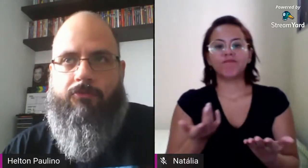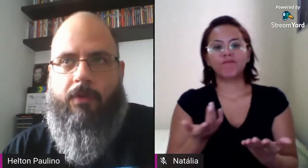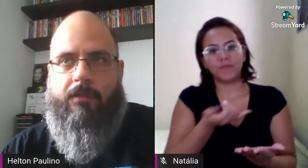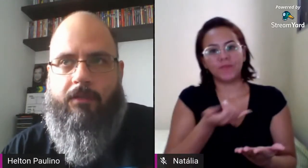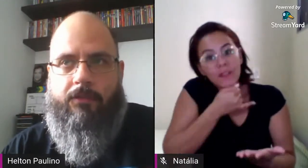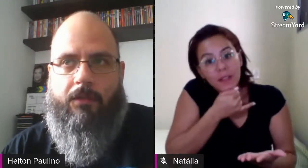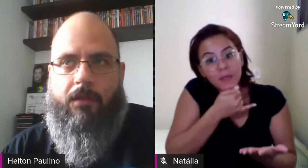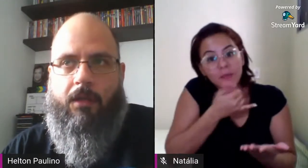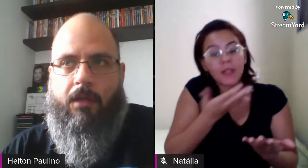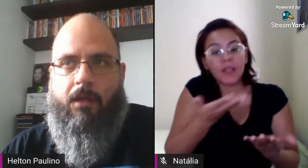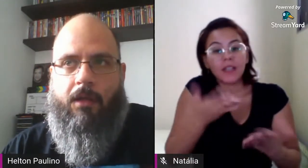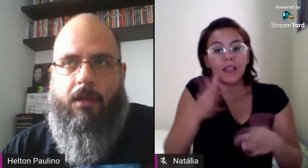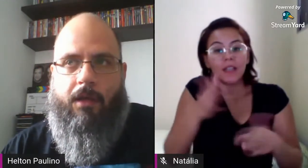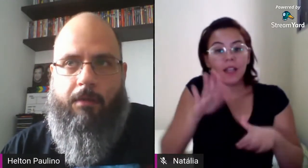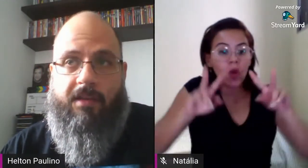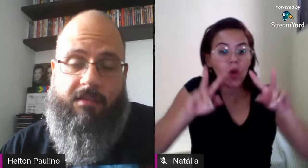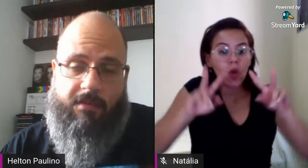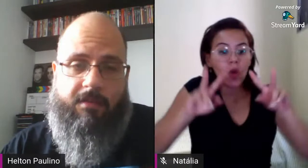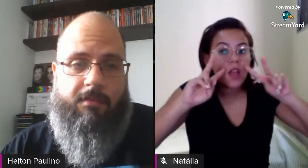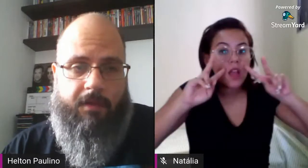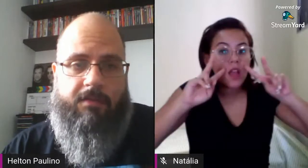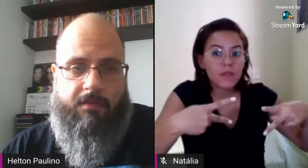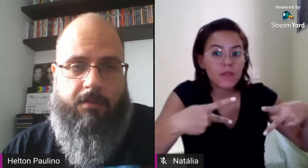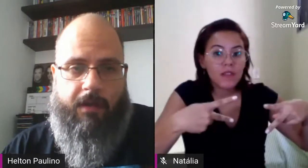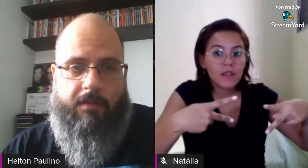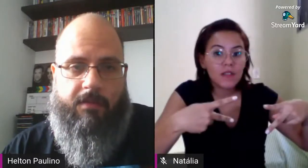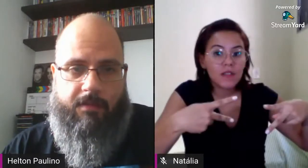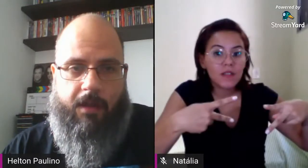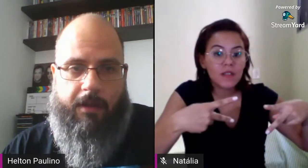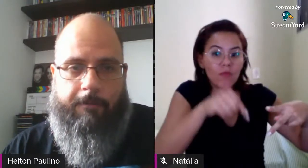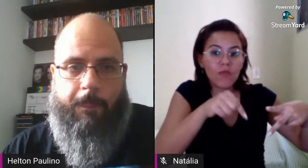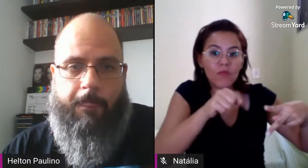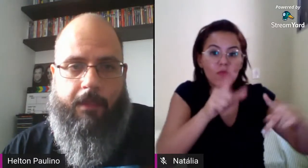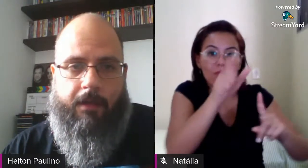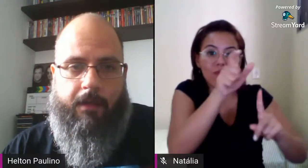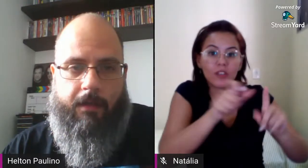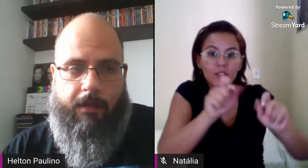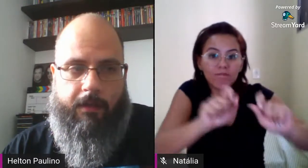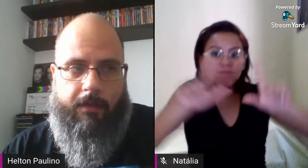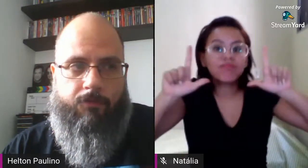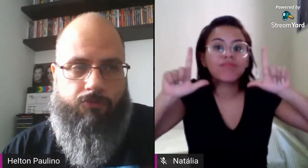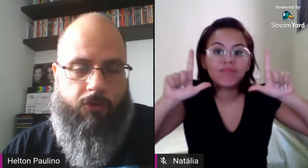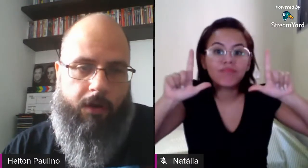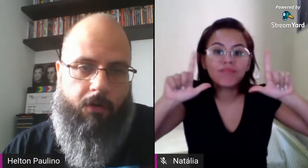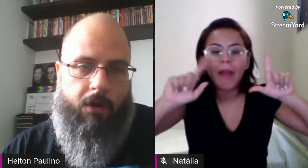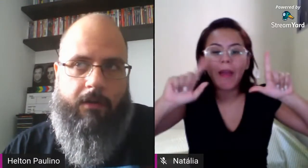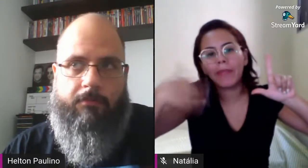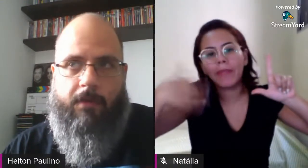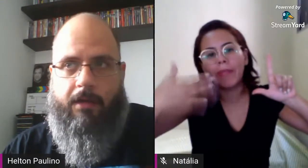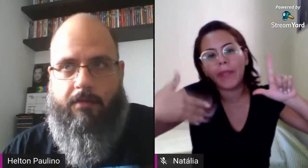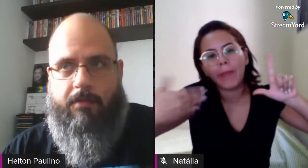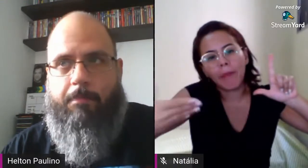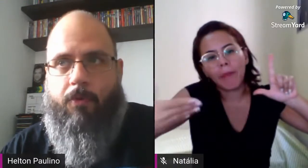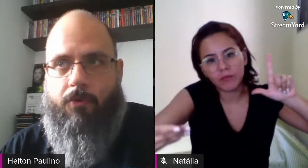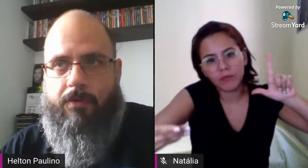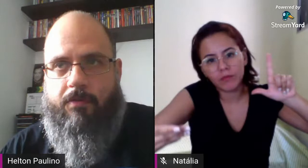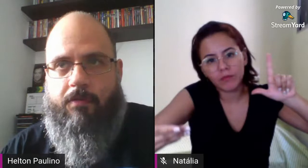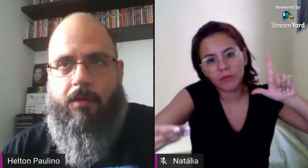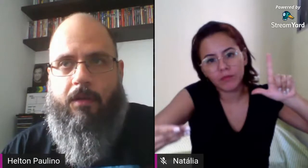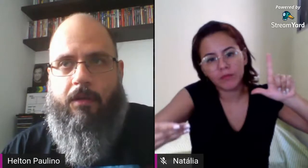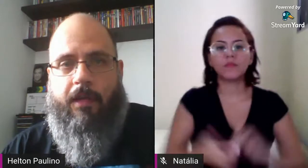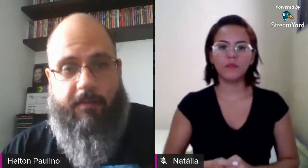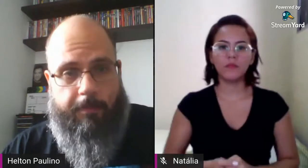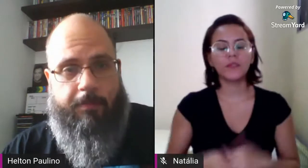vem depois do artista. Mas essa sensibilização é necessária. Não só agora, mas